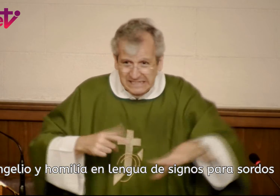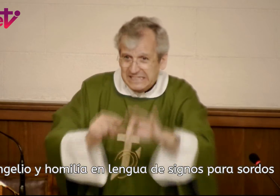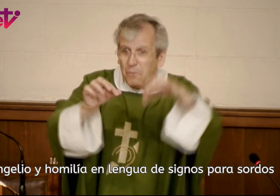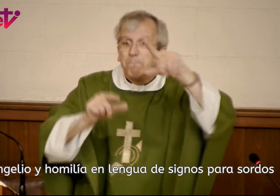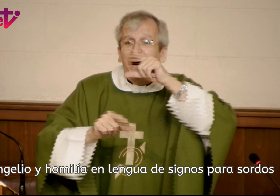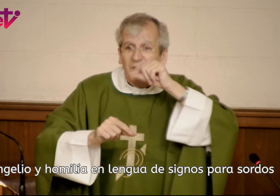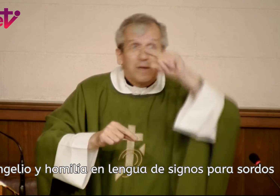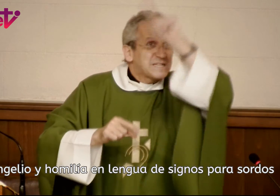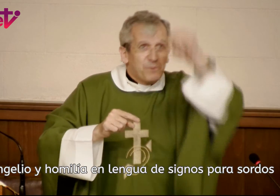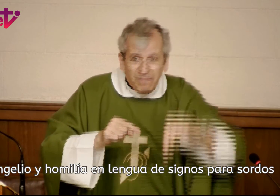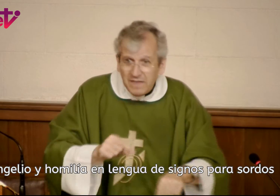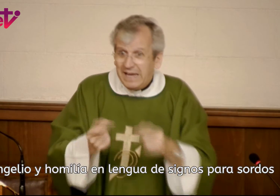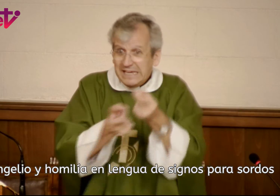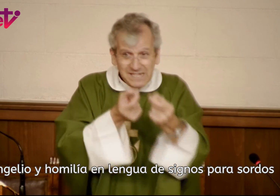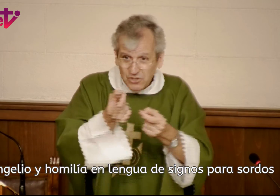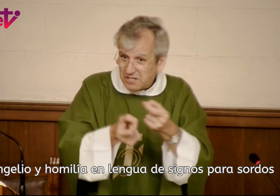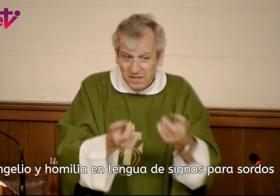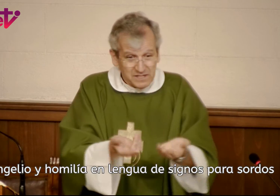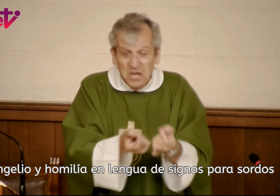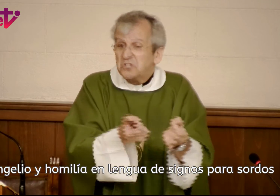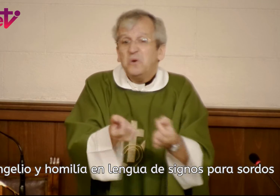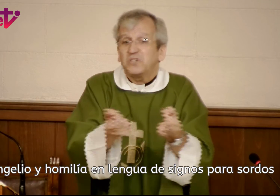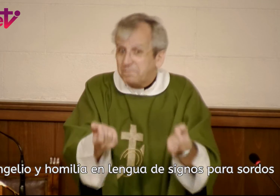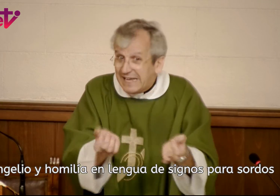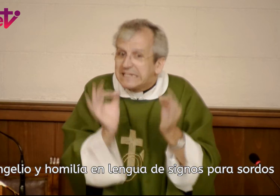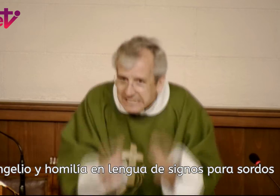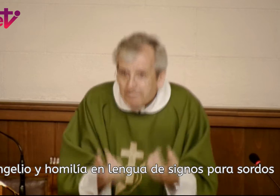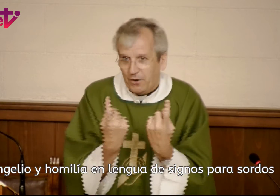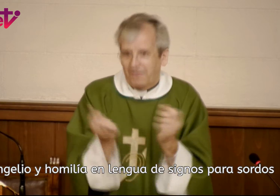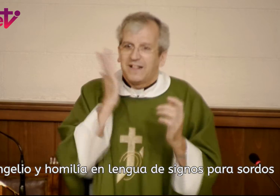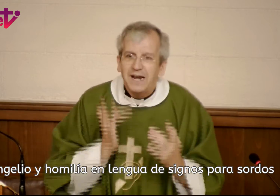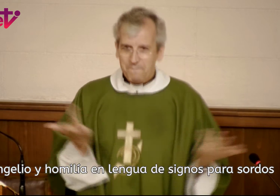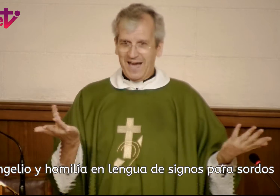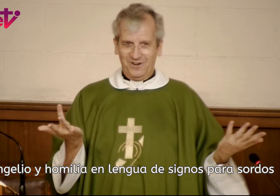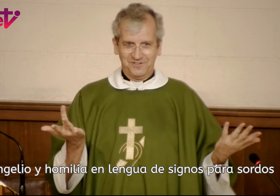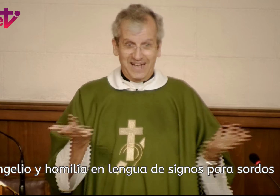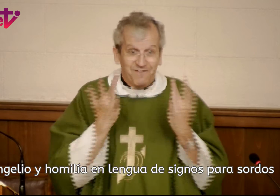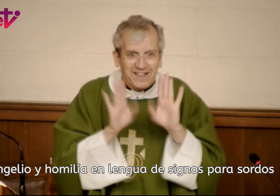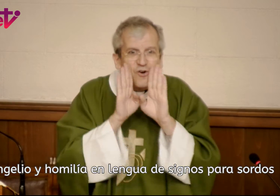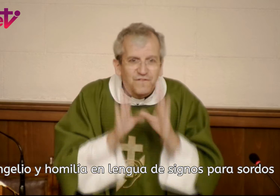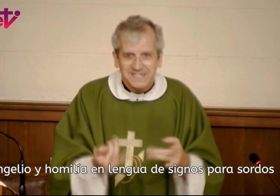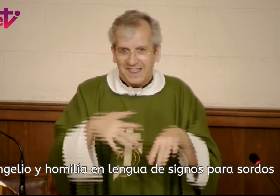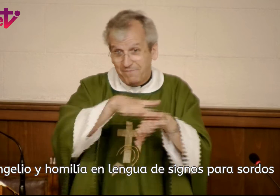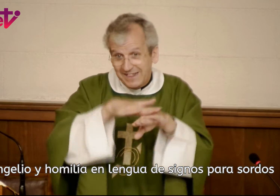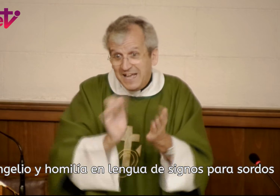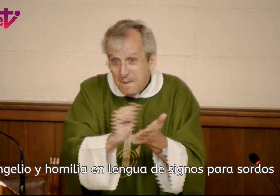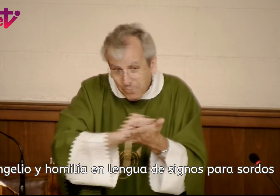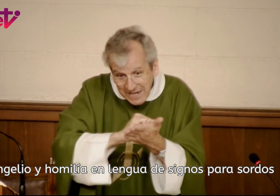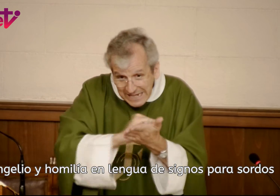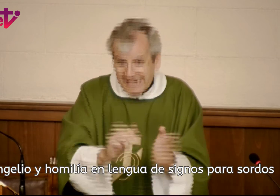de un pájaro que pasa por encima, y esas cosas pequeñas son cosas pequeñas. Sí, pero hace falta limpiarlo, hace falta confesar, hace falta pues tener